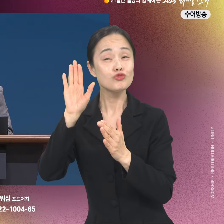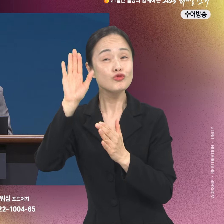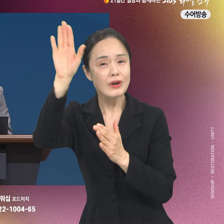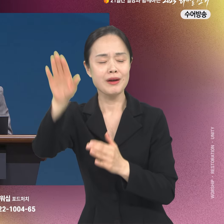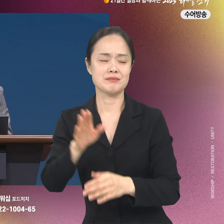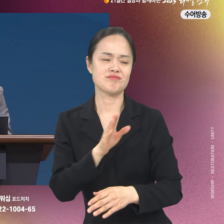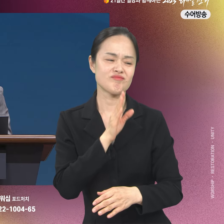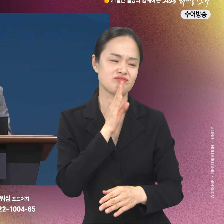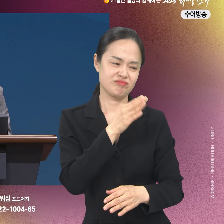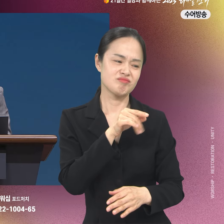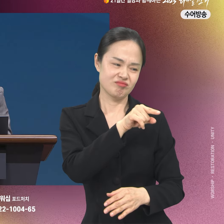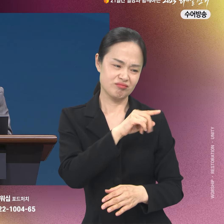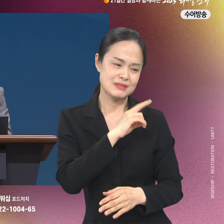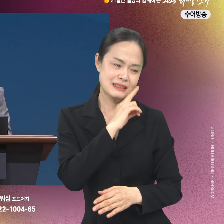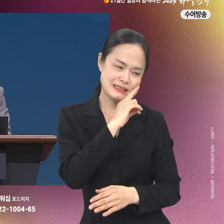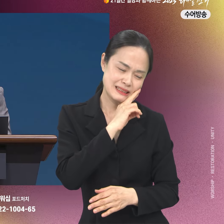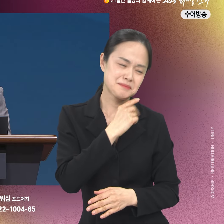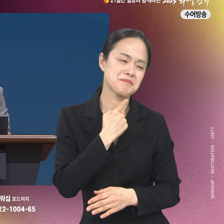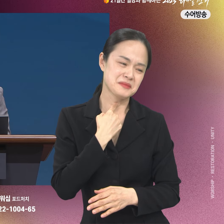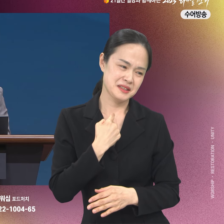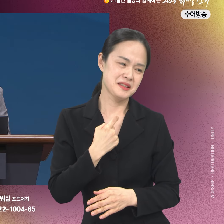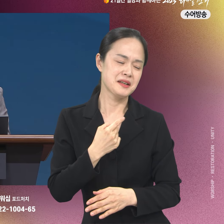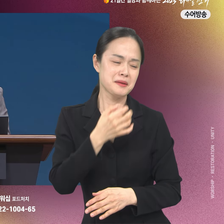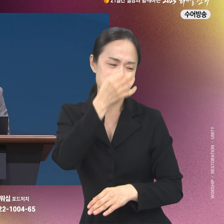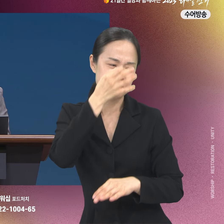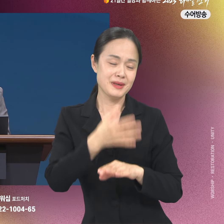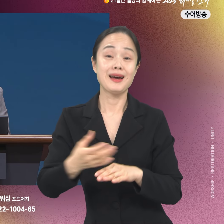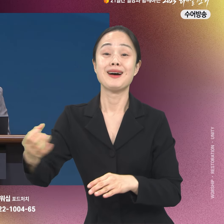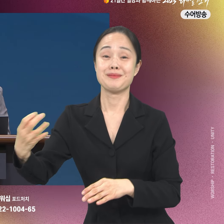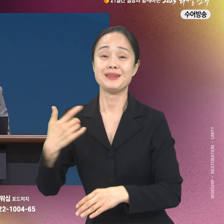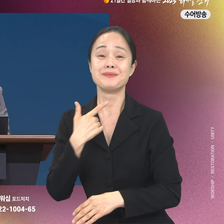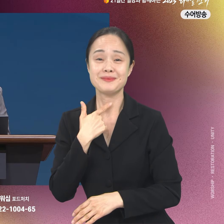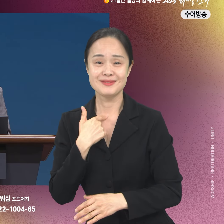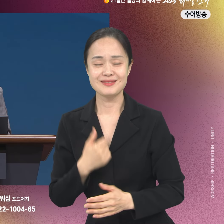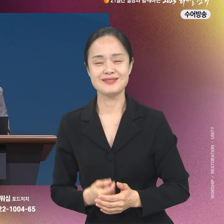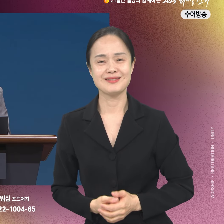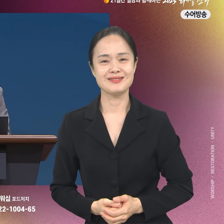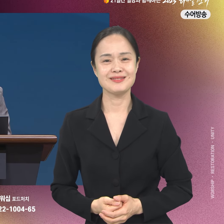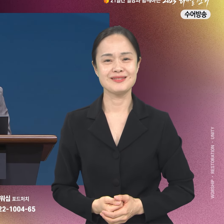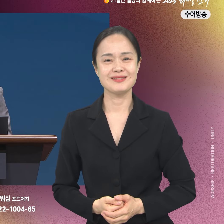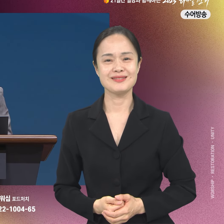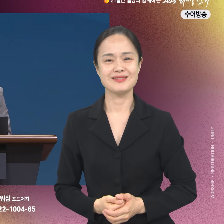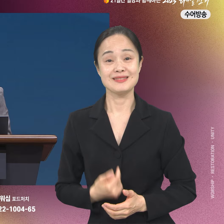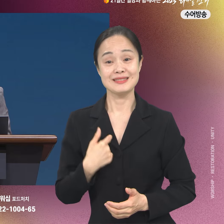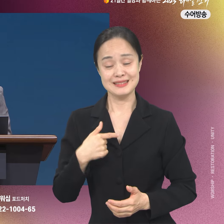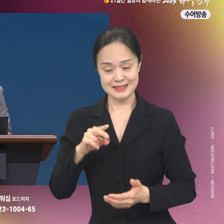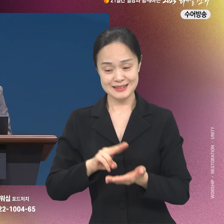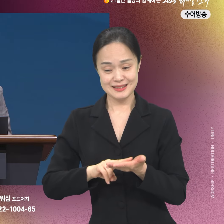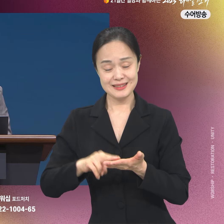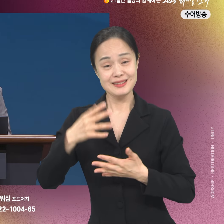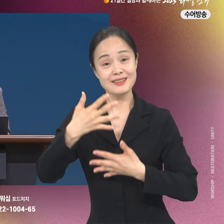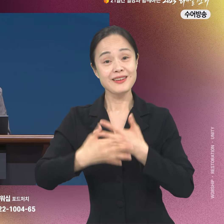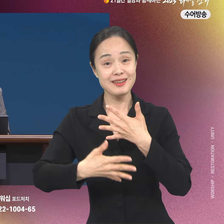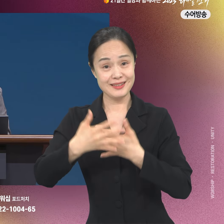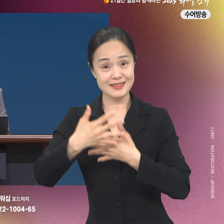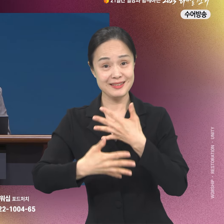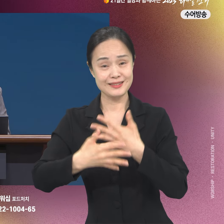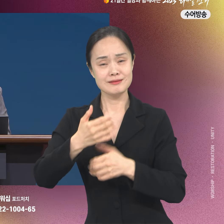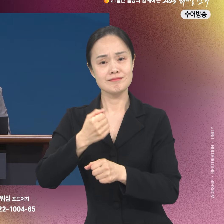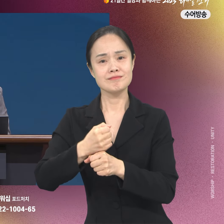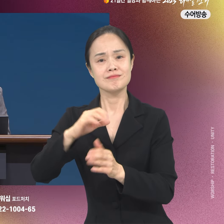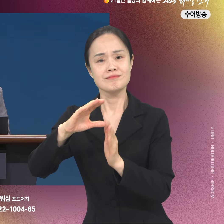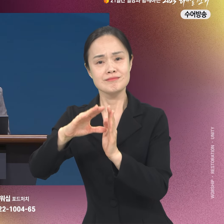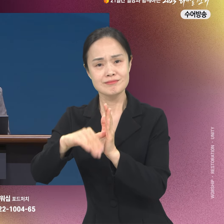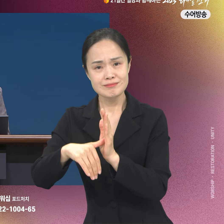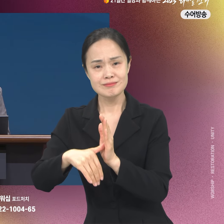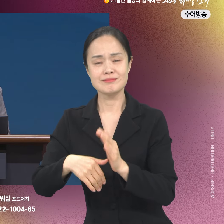근데 이해가 돼요. 그리고 저는 한편으로는 그런 생각도 듭니다. 제가 이 작품을 하고 나니까 미디어